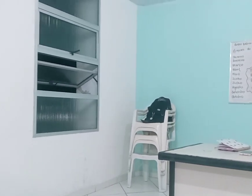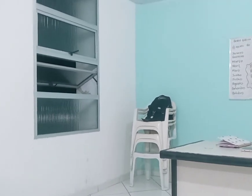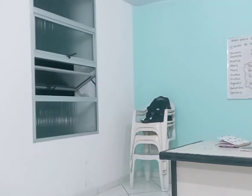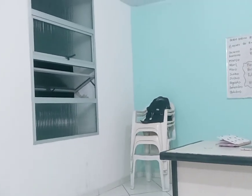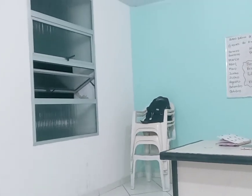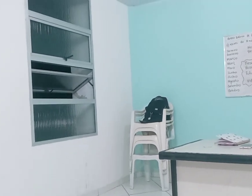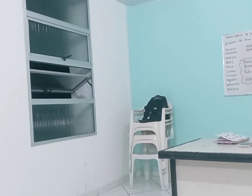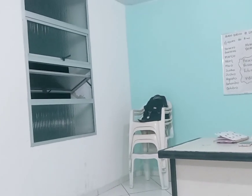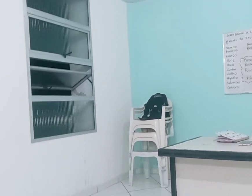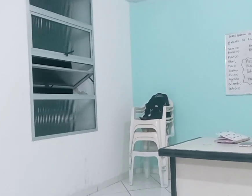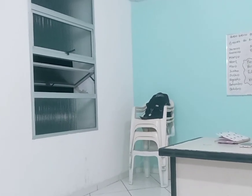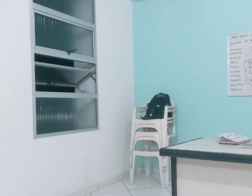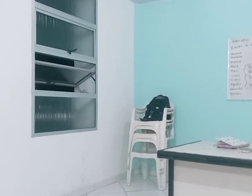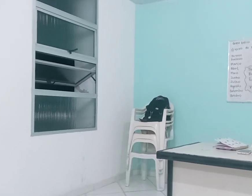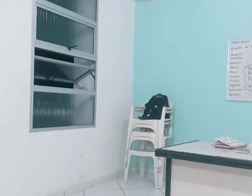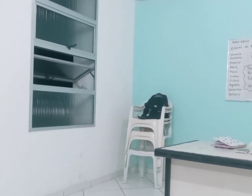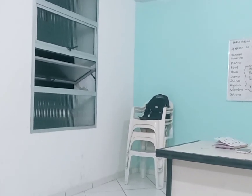Tem como você.